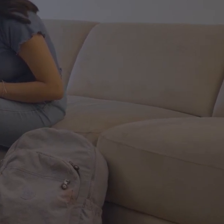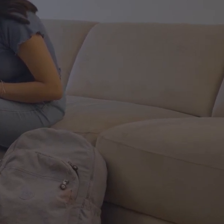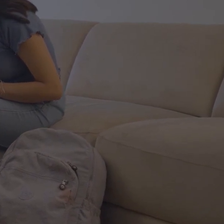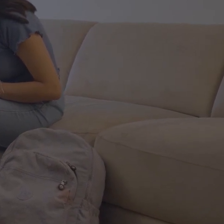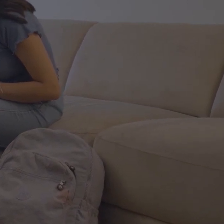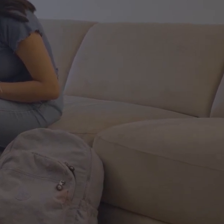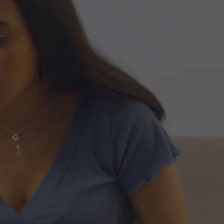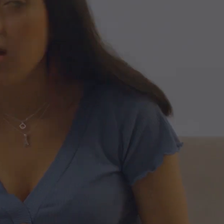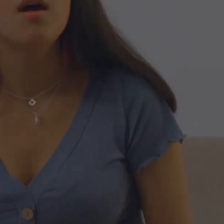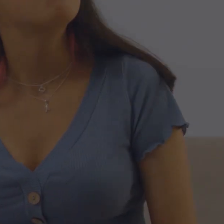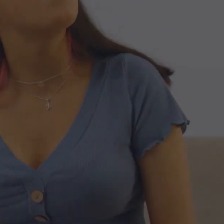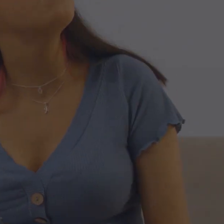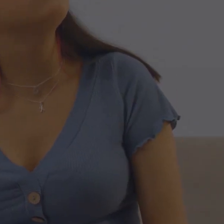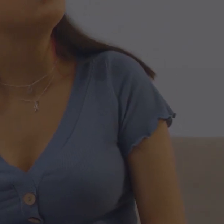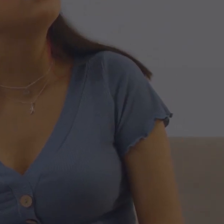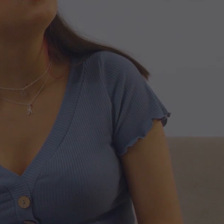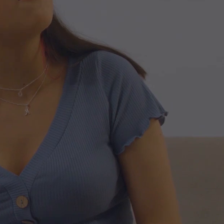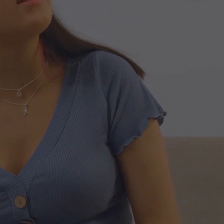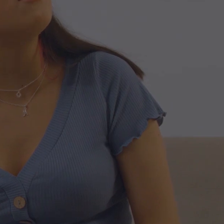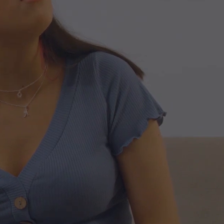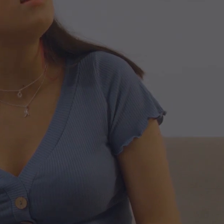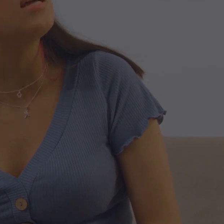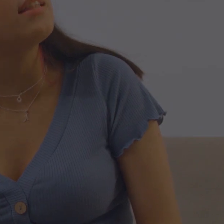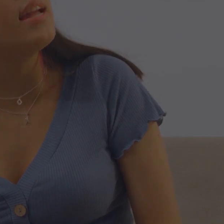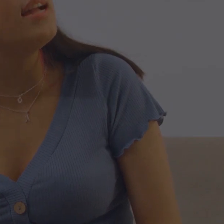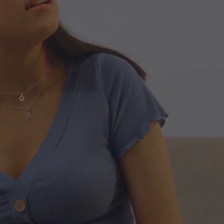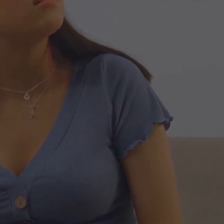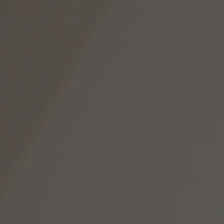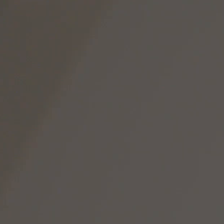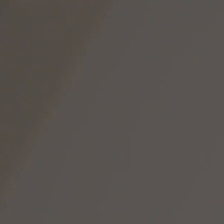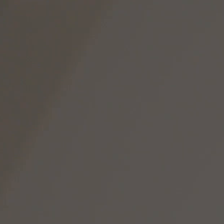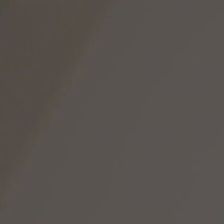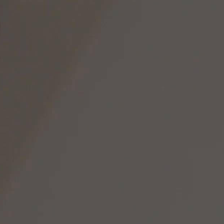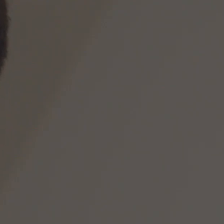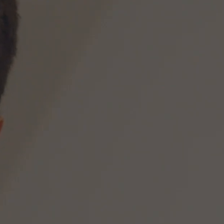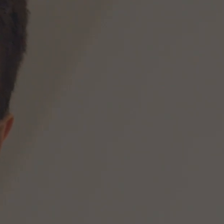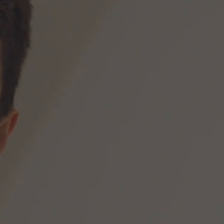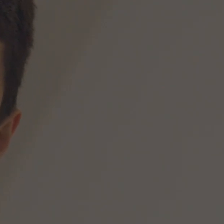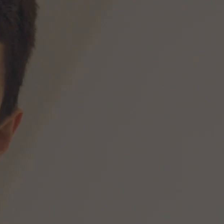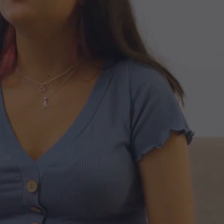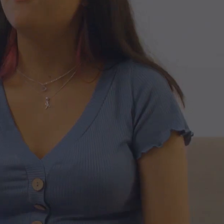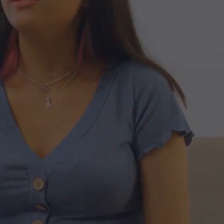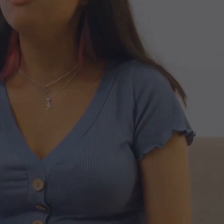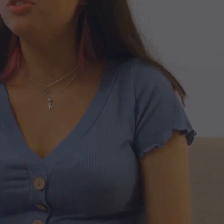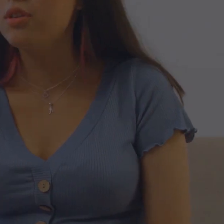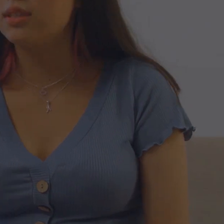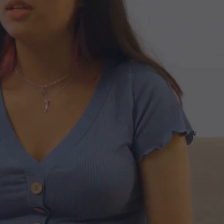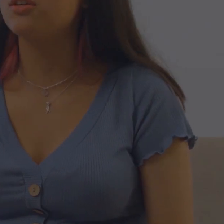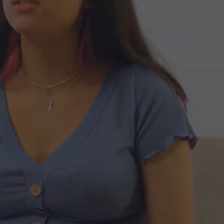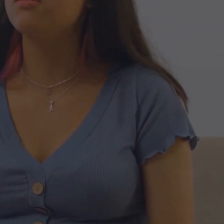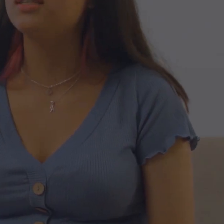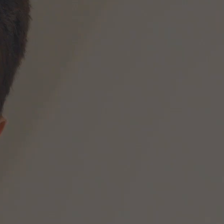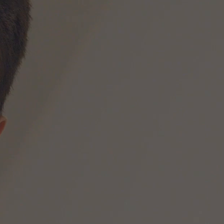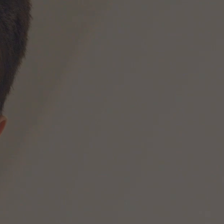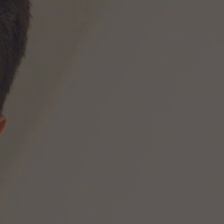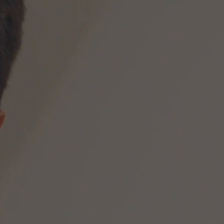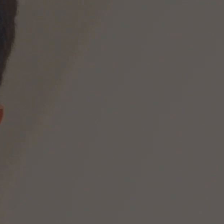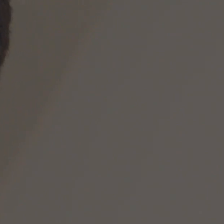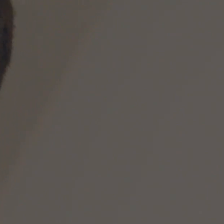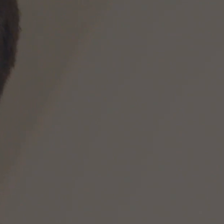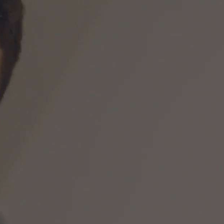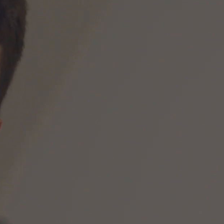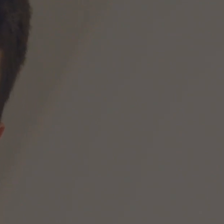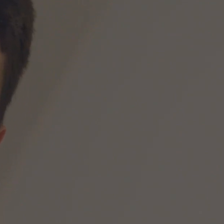Otra vez. Mamá, otra vez está fallando el internet. ¿Ahora qué te pasó? Está fallando esto, necesito hacer un